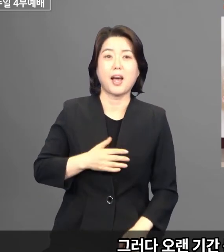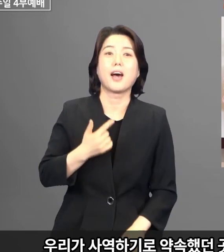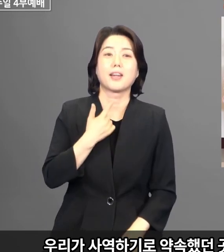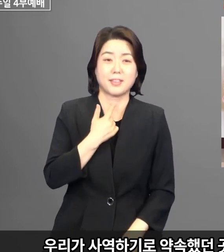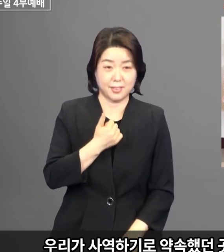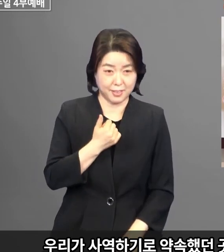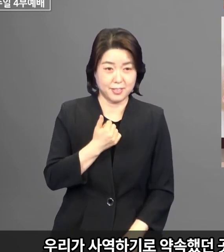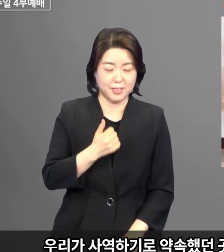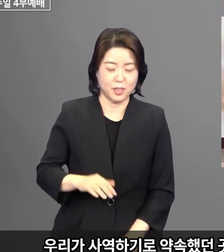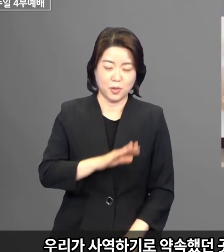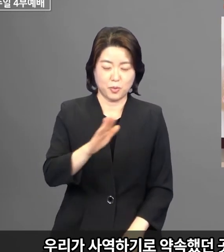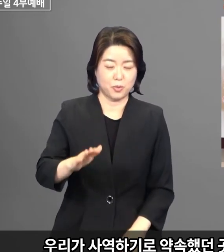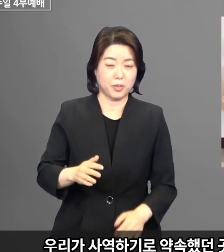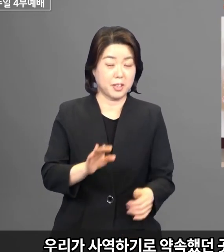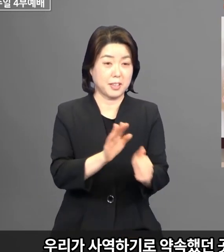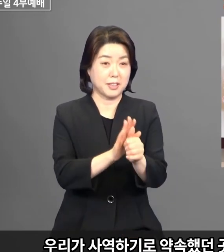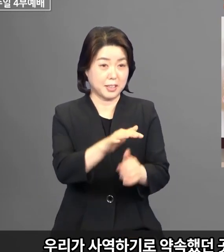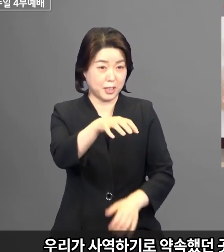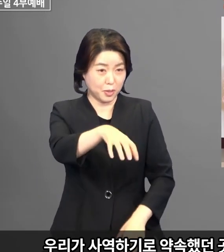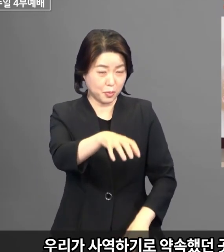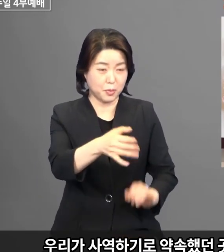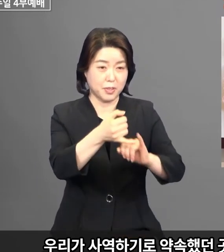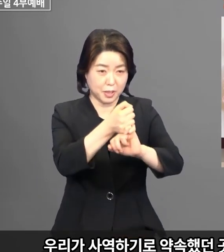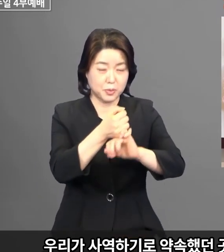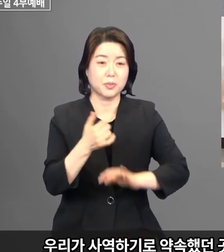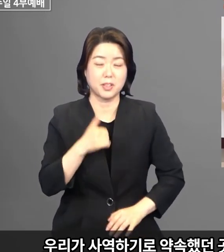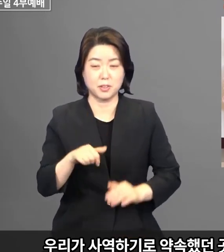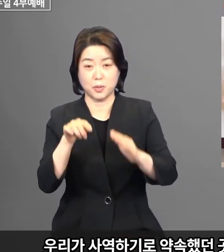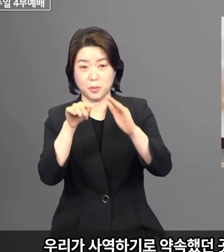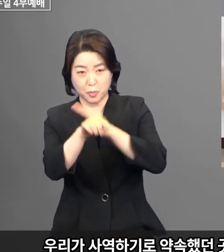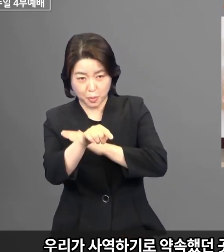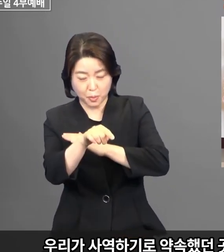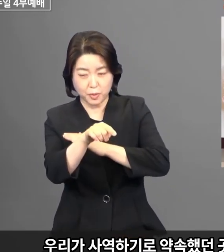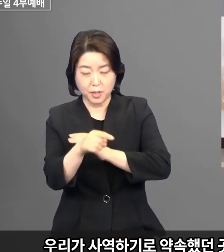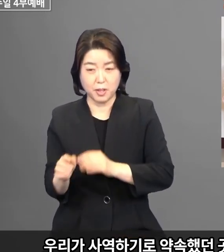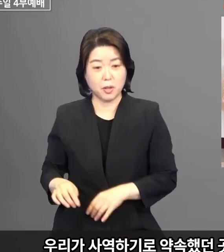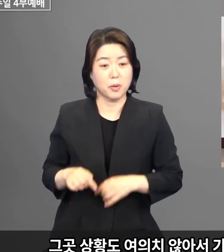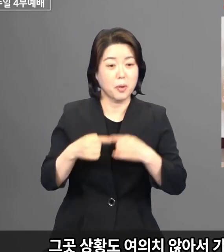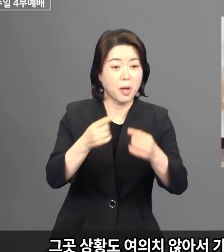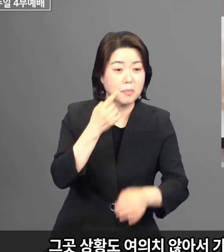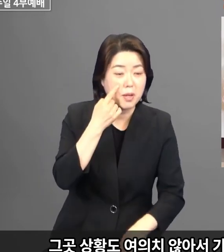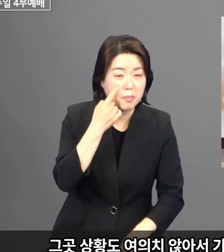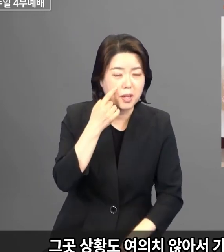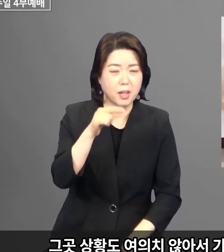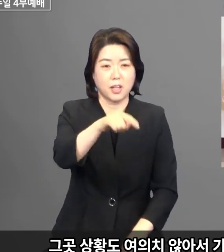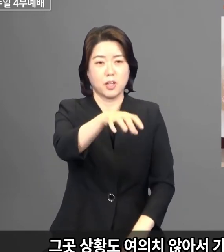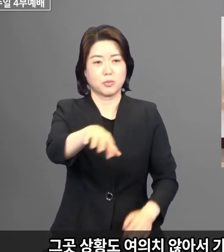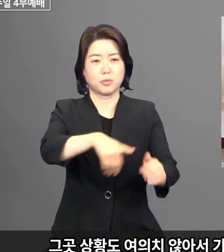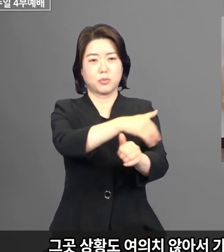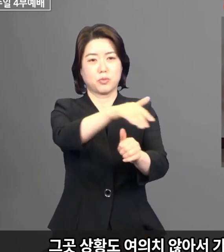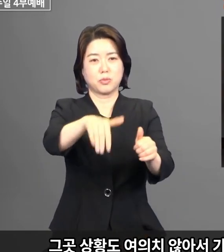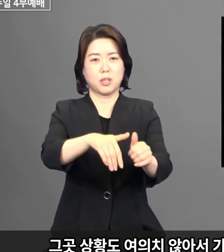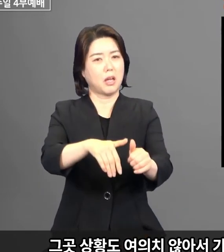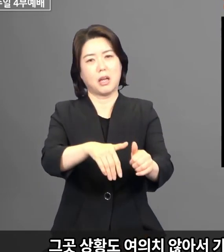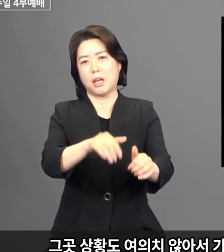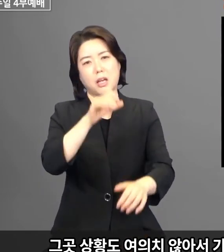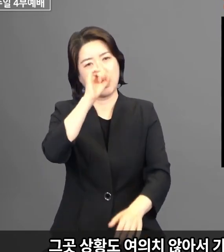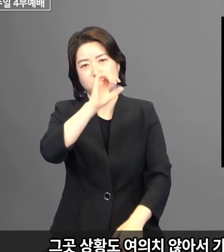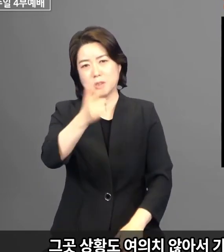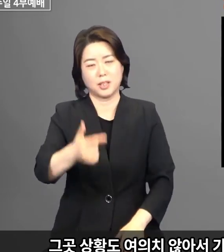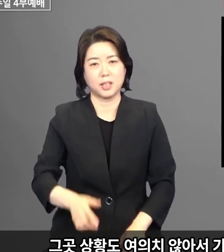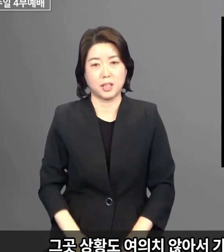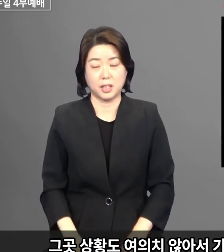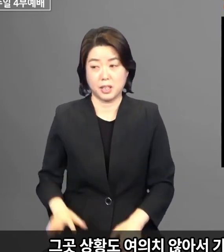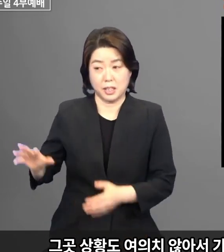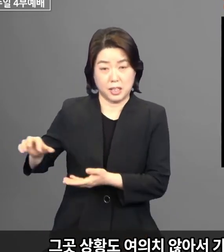함께하고 우리가 사역하기로 약속했던 곳으로 그 선교 현장으로 갔지만 그곳 상황도 여의치 않아서